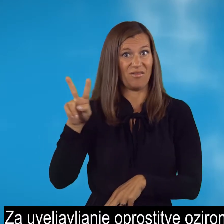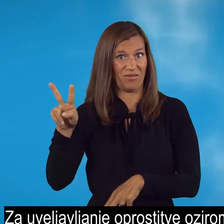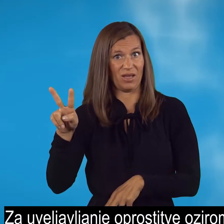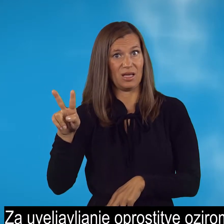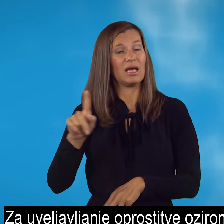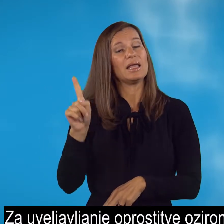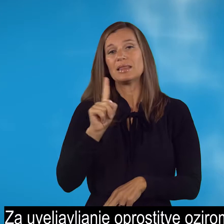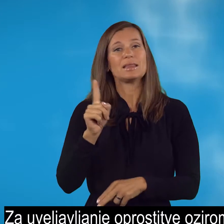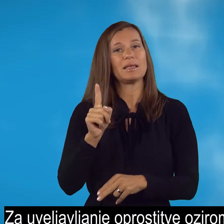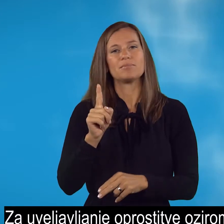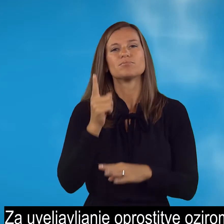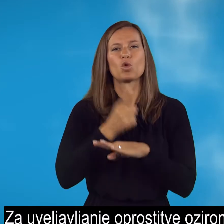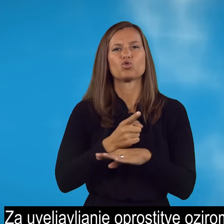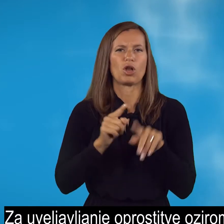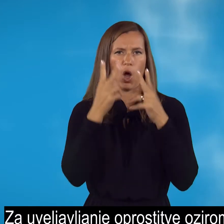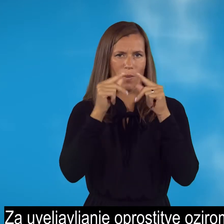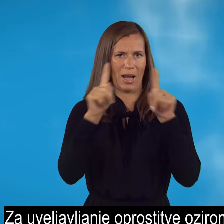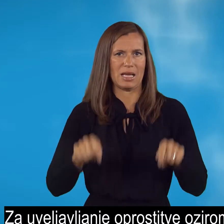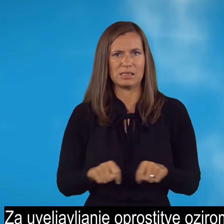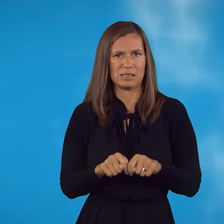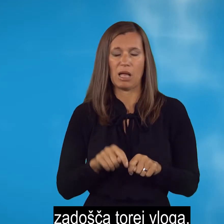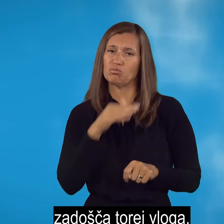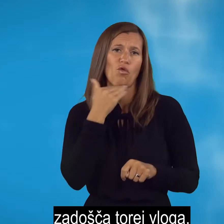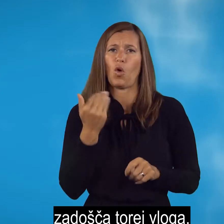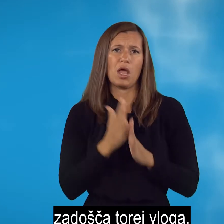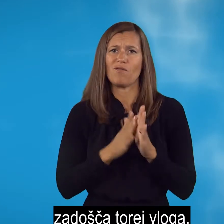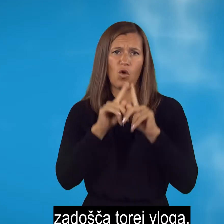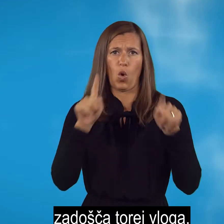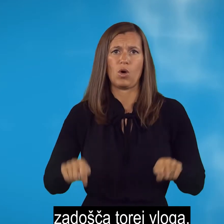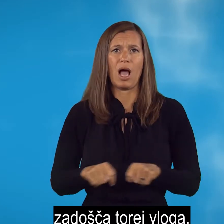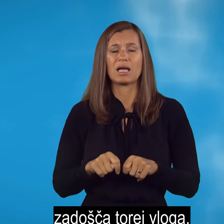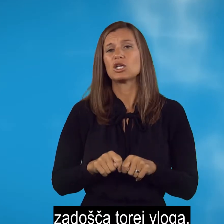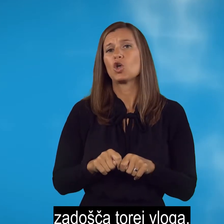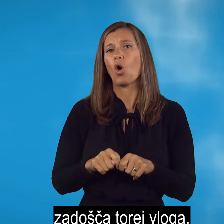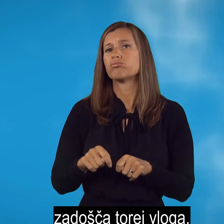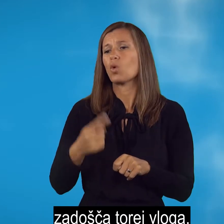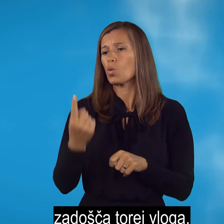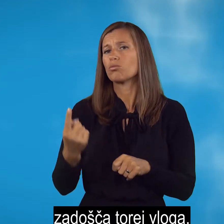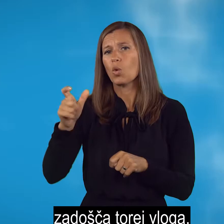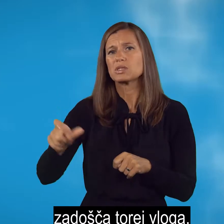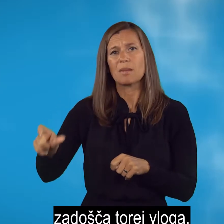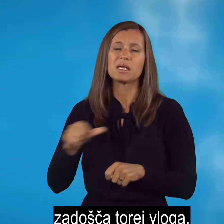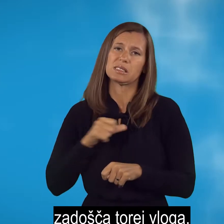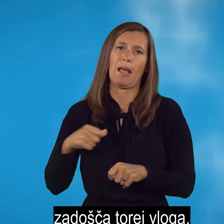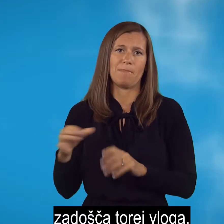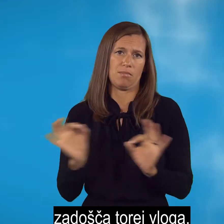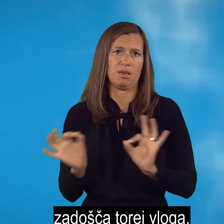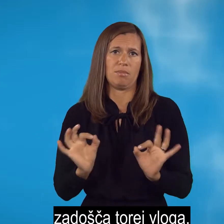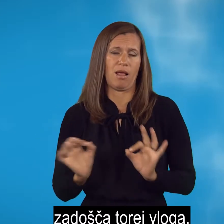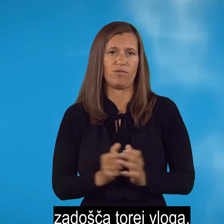ni predpisanega obrazca, zadošča torej vloga, ki jo upravičenci pripravijo sami. V vlogi